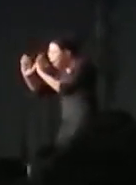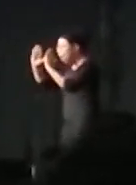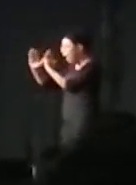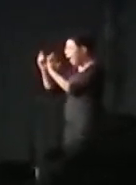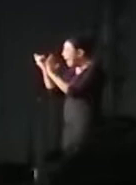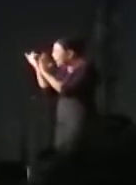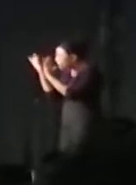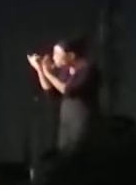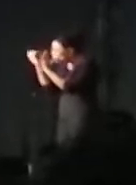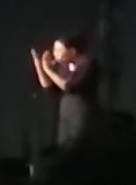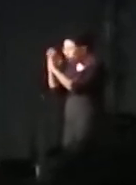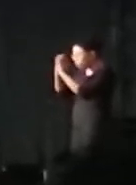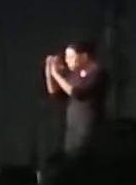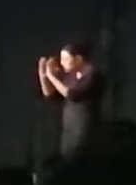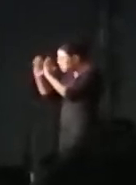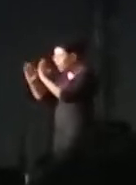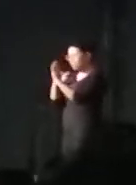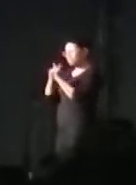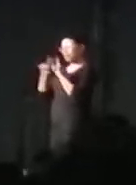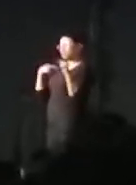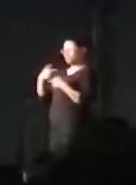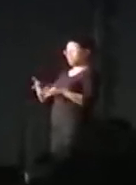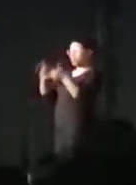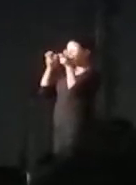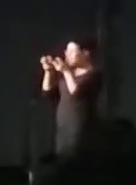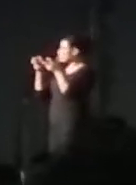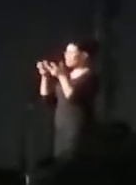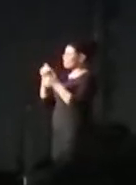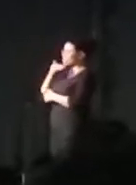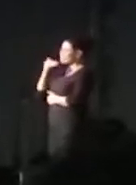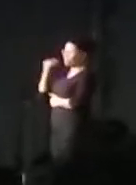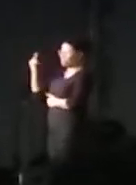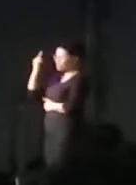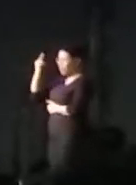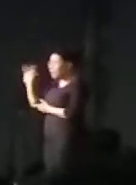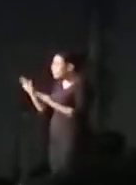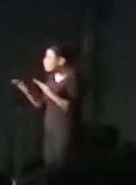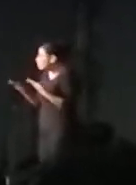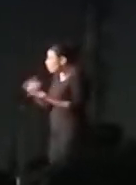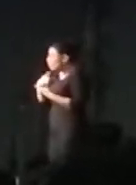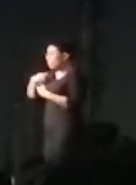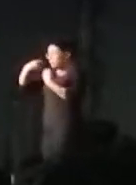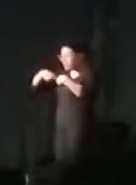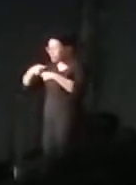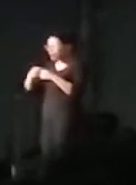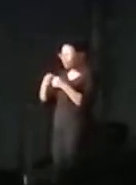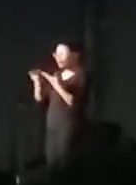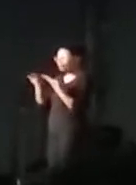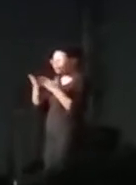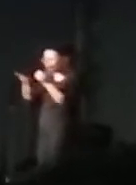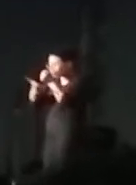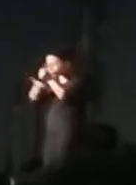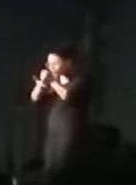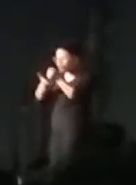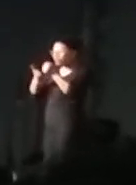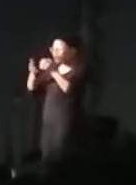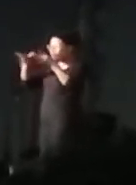tomos. Lógico que eu logo percebi que não ia funcionar. Tinha que filtrar melhor, tinha que